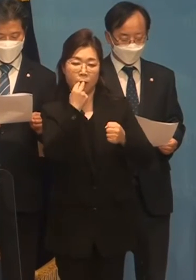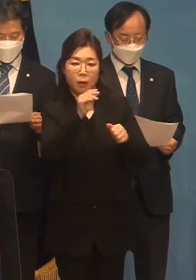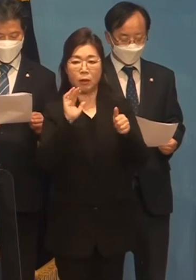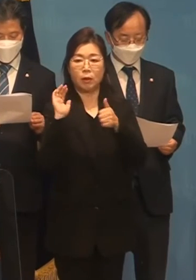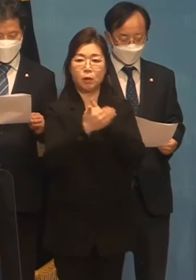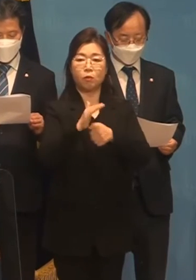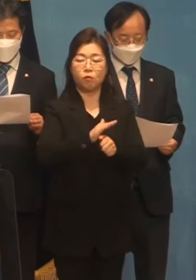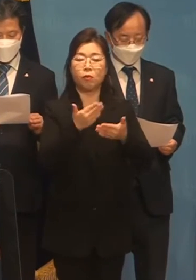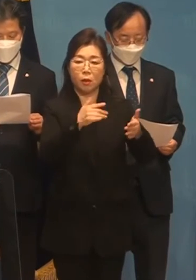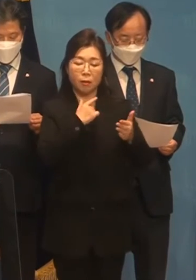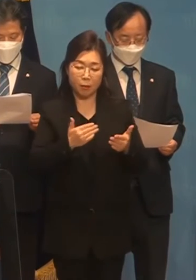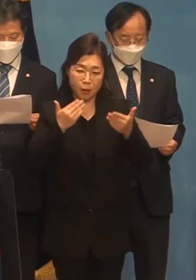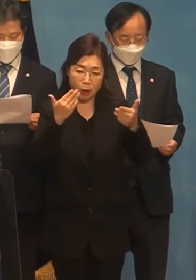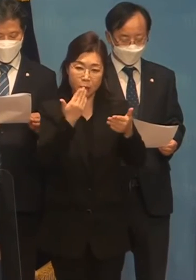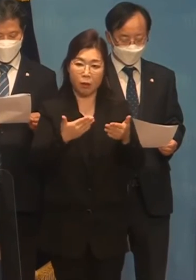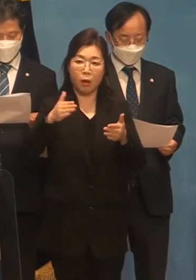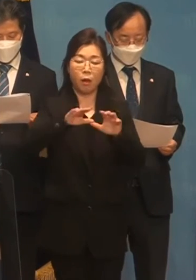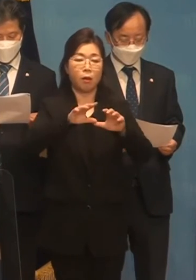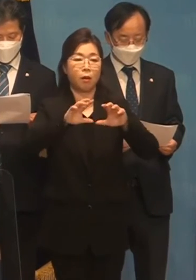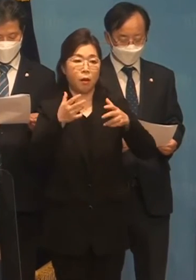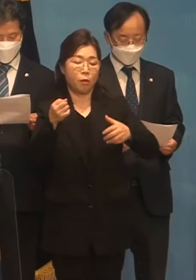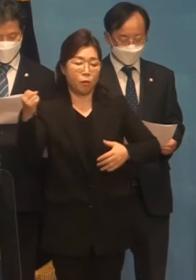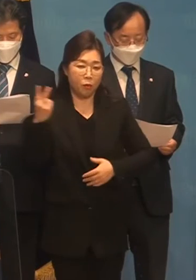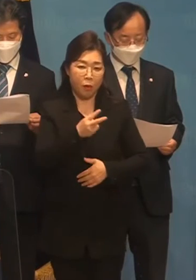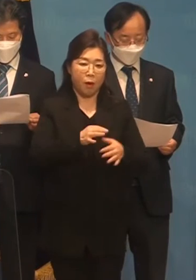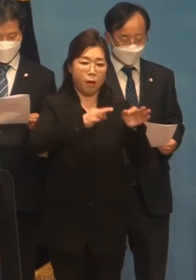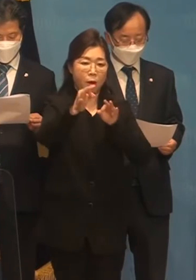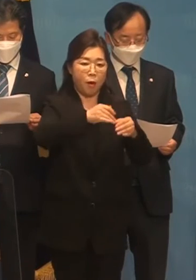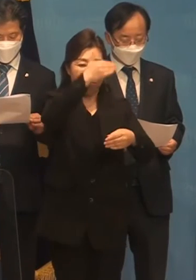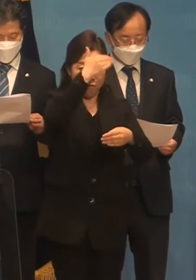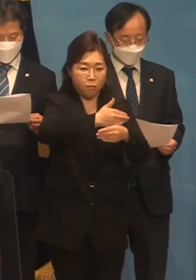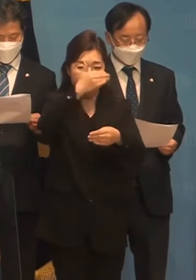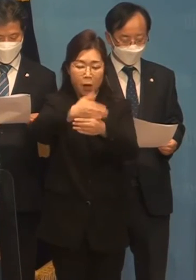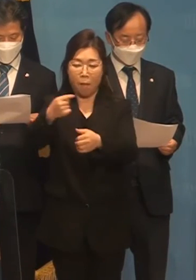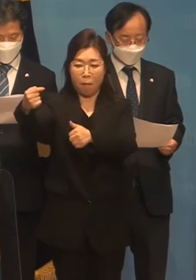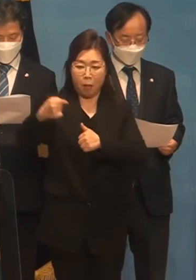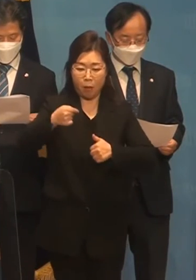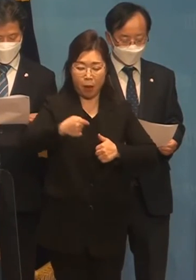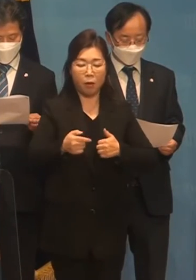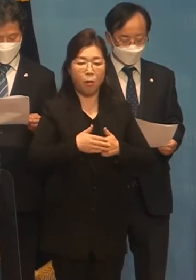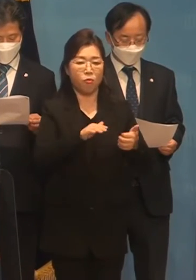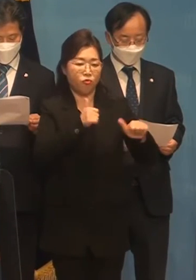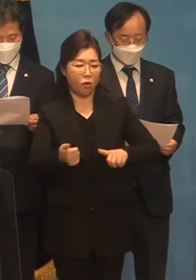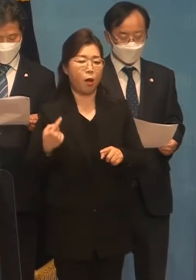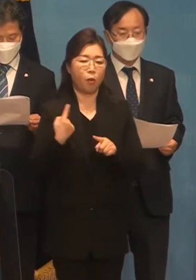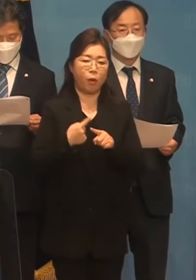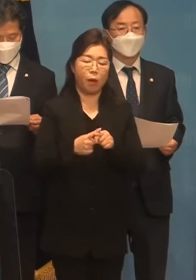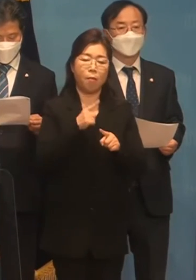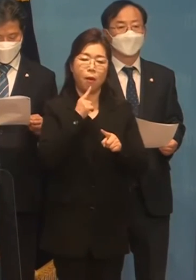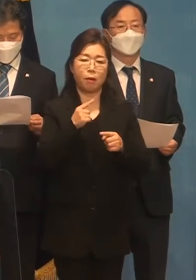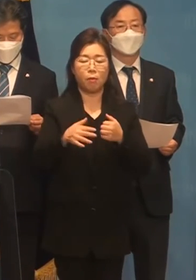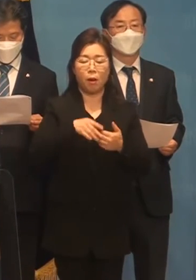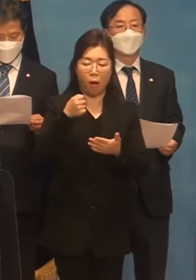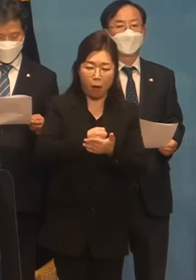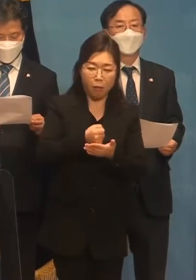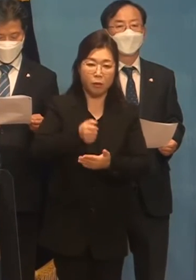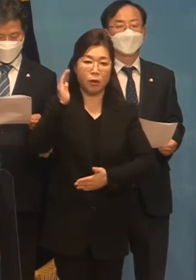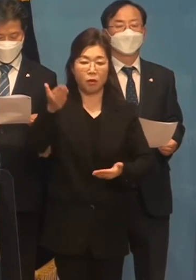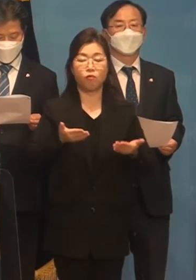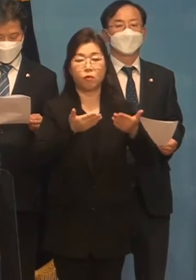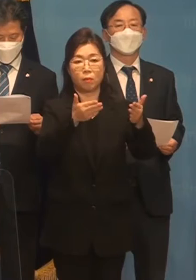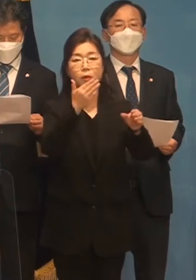지키기 위해서 희생했는데 나라가 또다시 가게 문을 닫으라고 하니 죽으라는 것과 무엇이 다르냐고 하소연하고